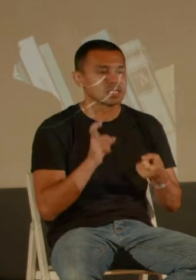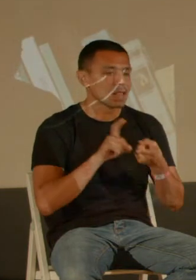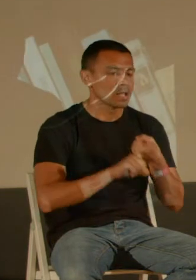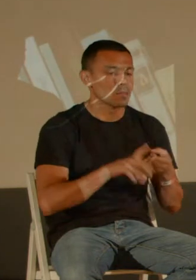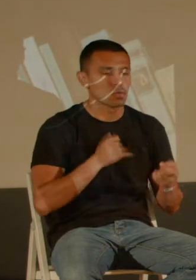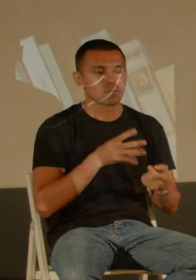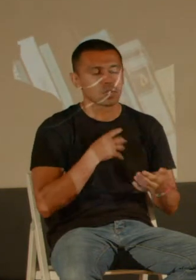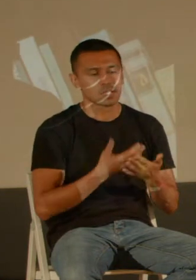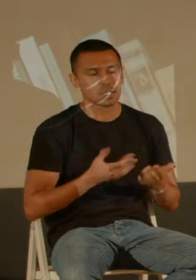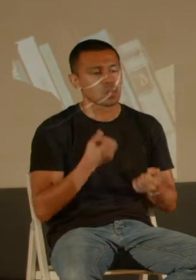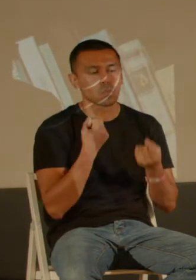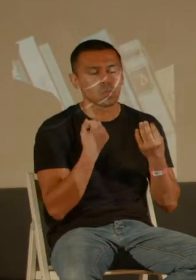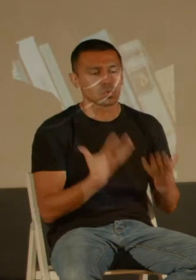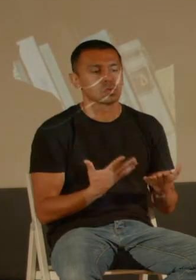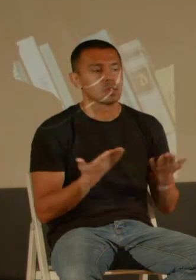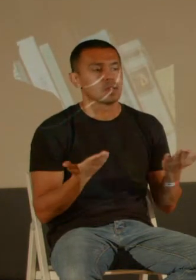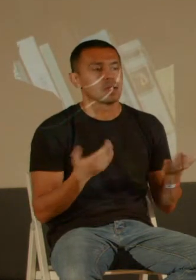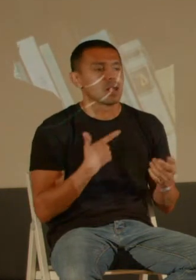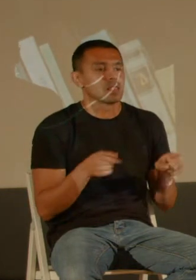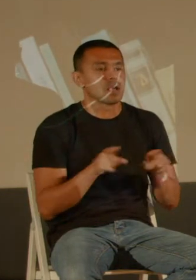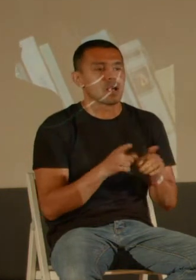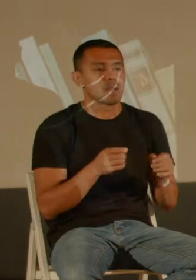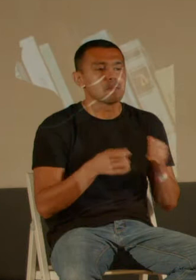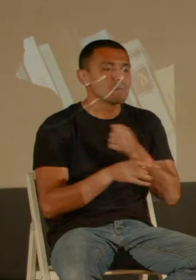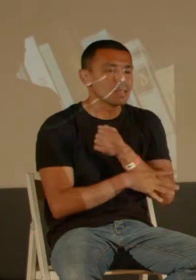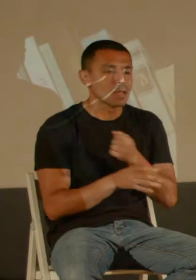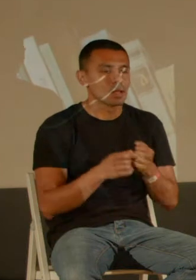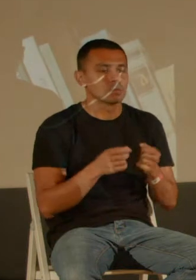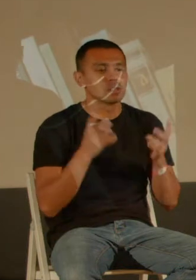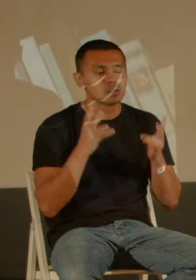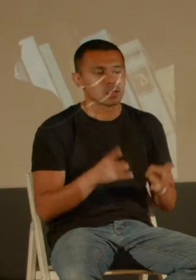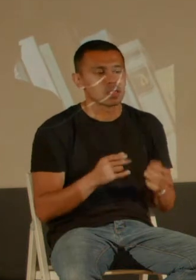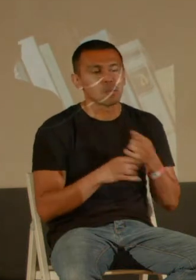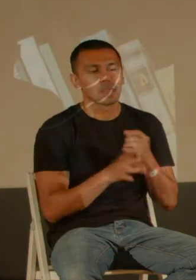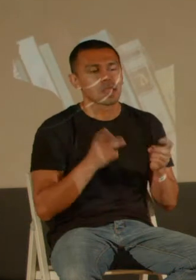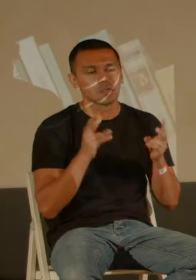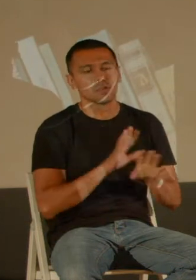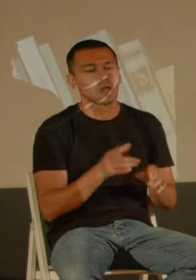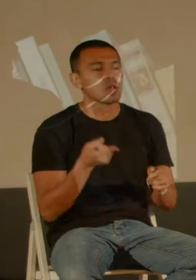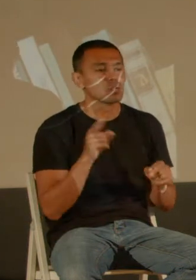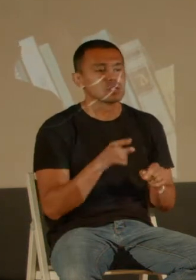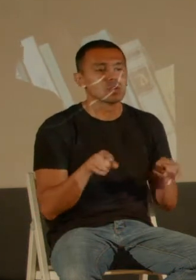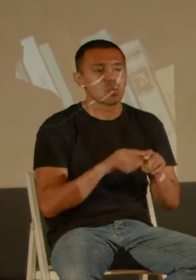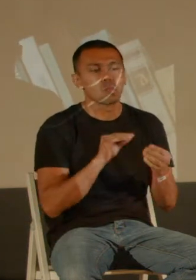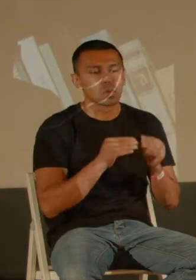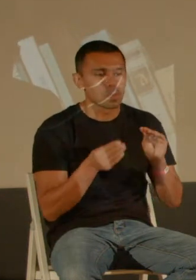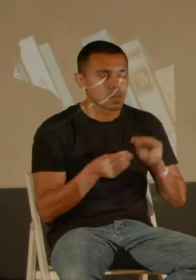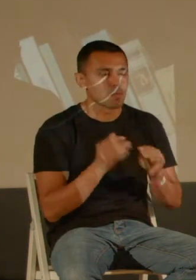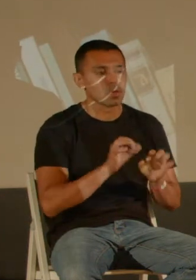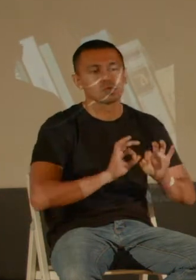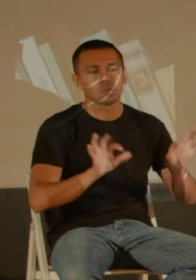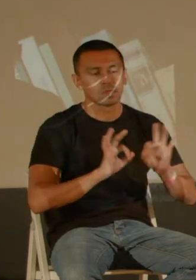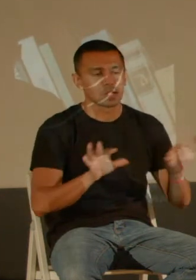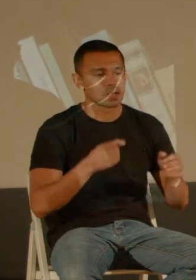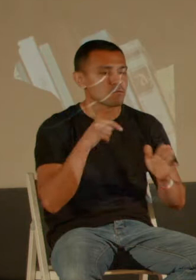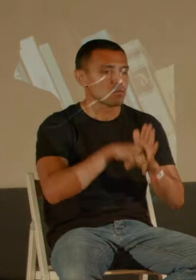своє життя, це не просто, от я така бідна, нещасна, чи не бідна, не нещасна, але от з такою проблемою, вона